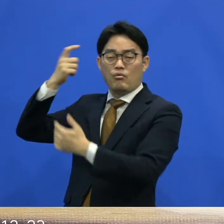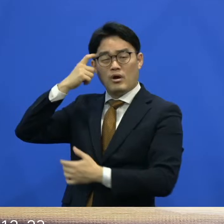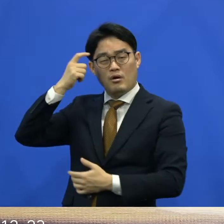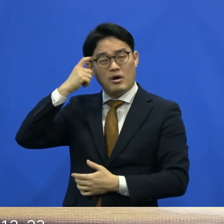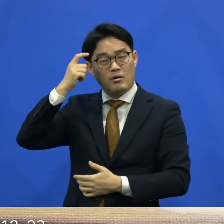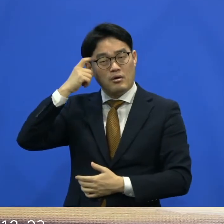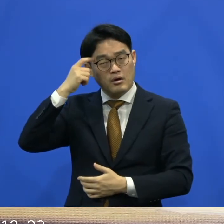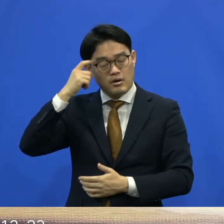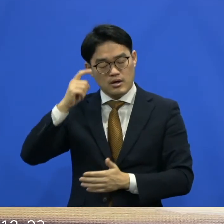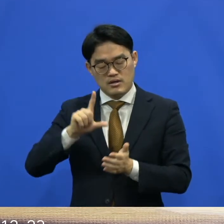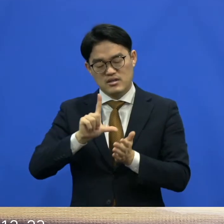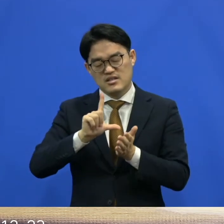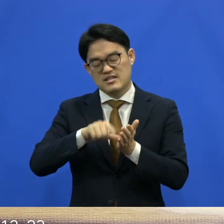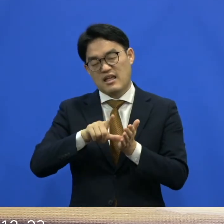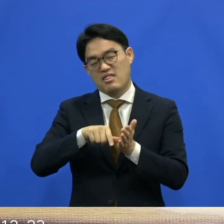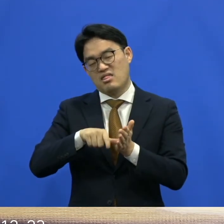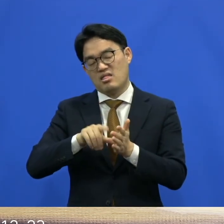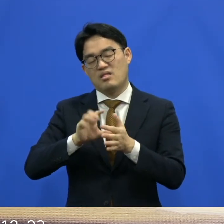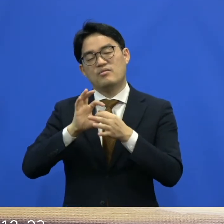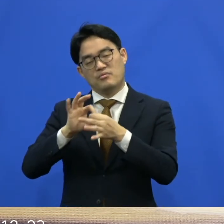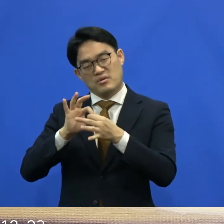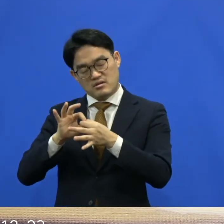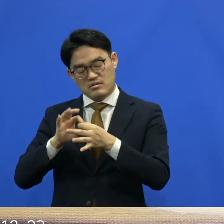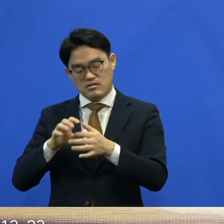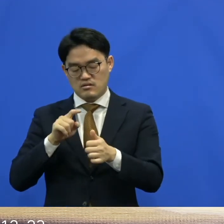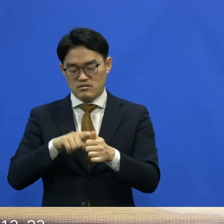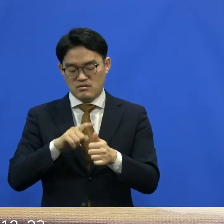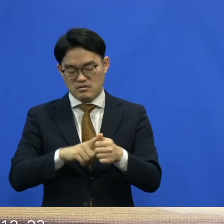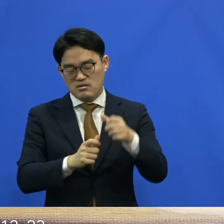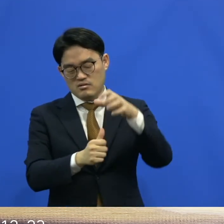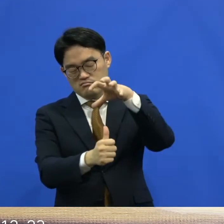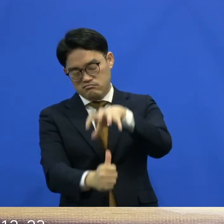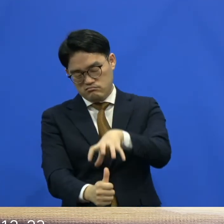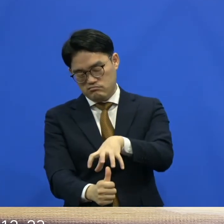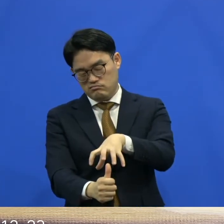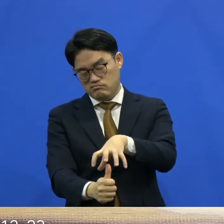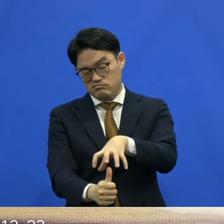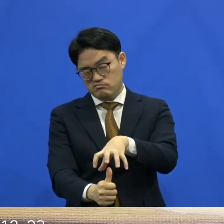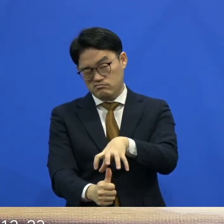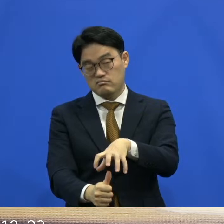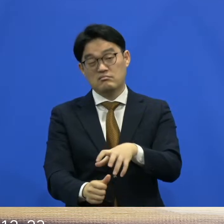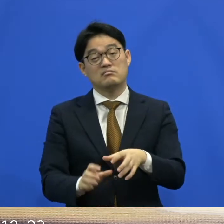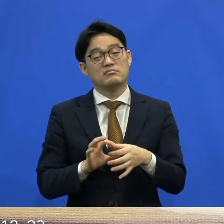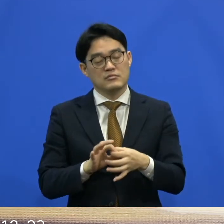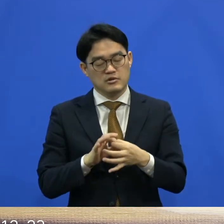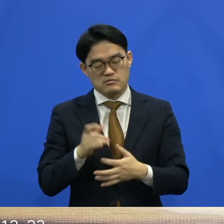그건 뭘 의미합니까? 하나님이 요셉을 감옥에 더 묶어두기로 작정하셨다.